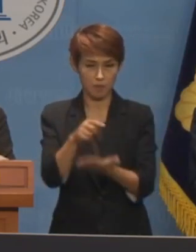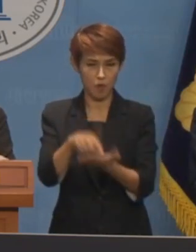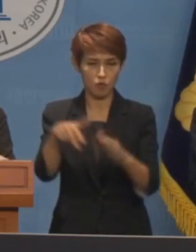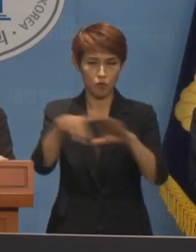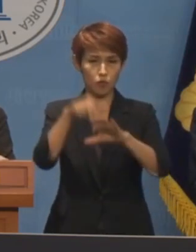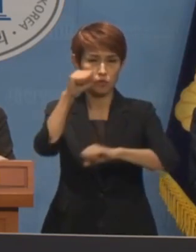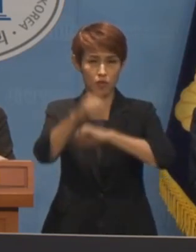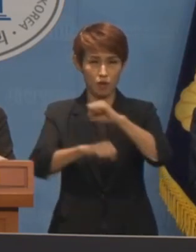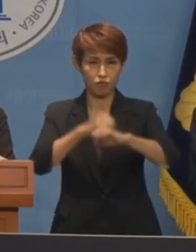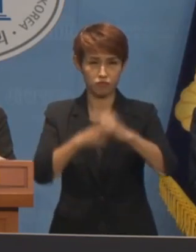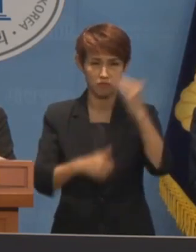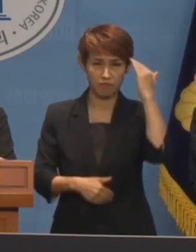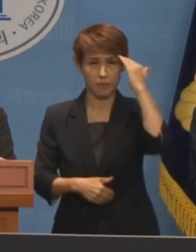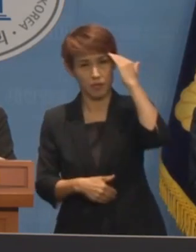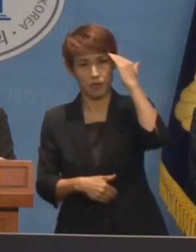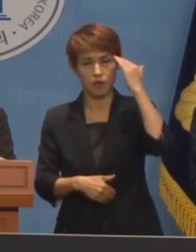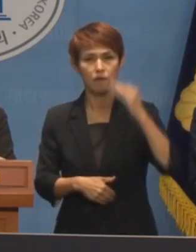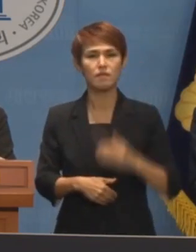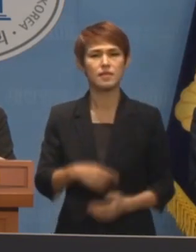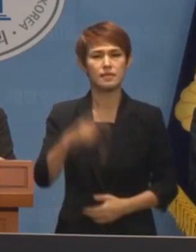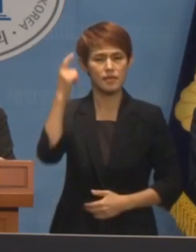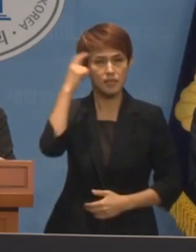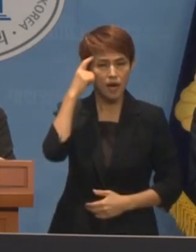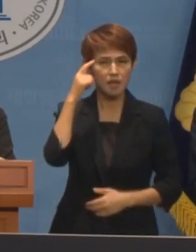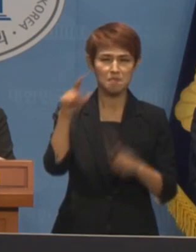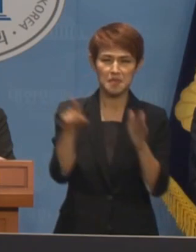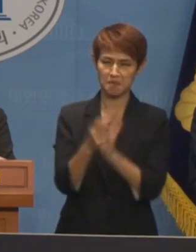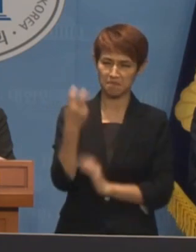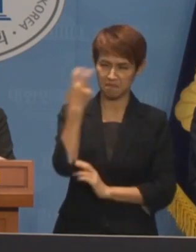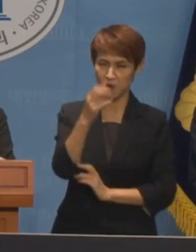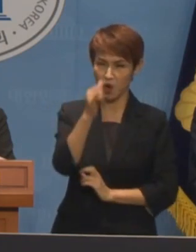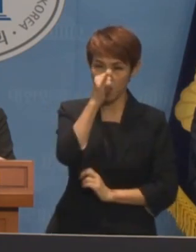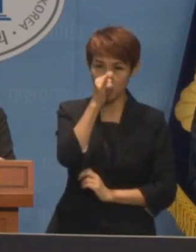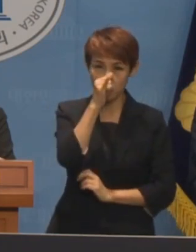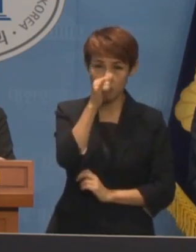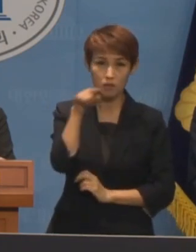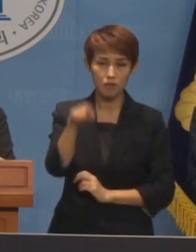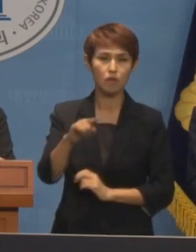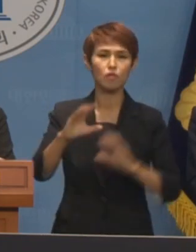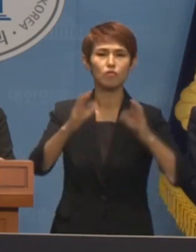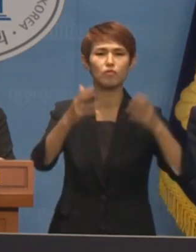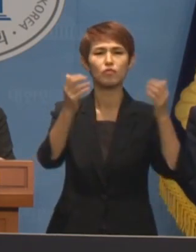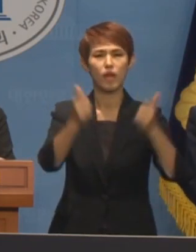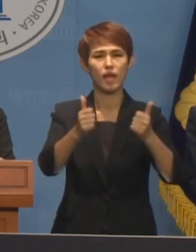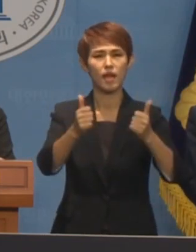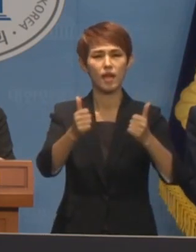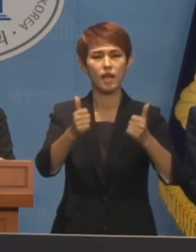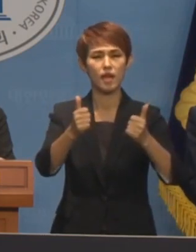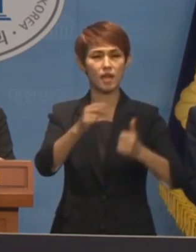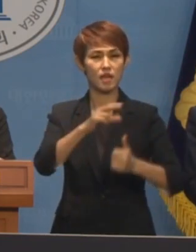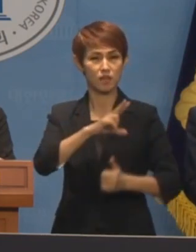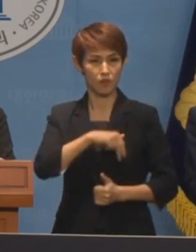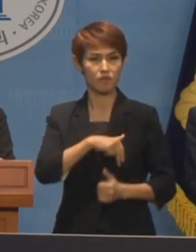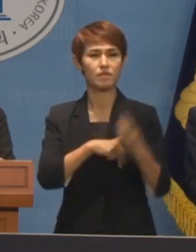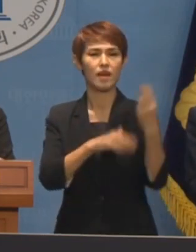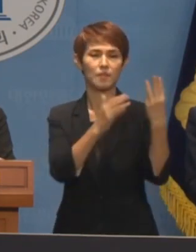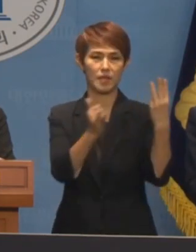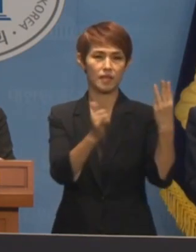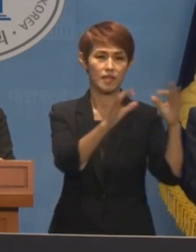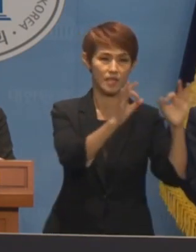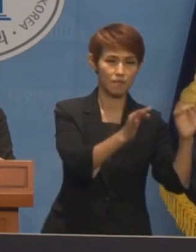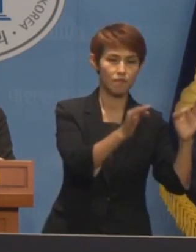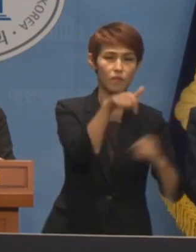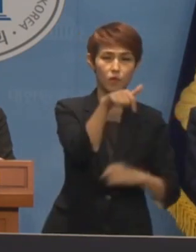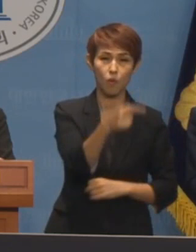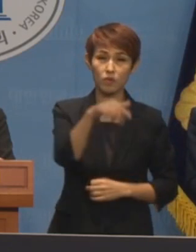종교의 자유를 침해하고 사상, 신앙 검열을 서슴지 않는 국회의원 3인 김성애,